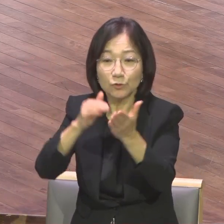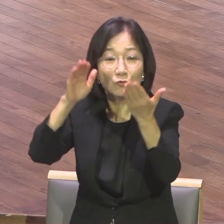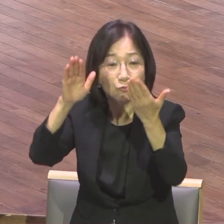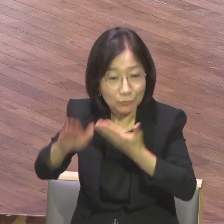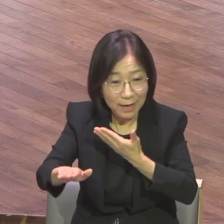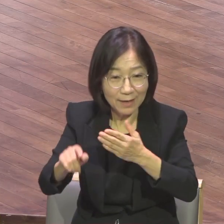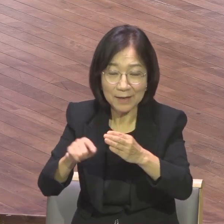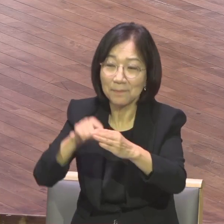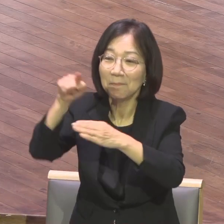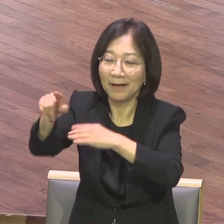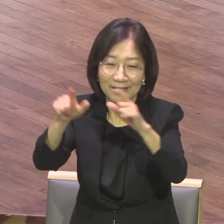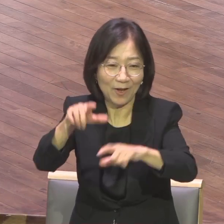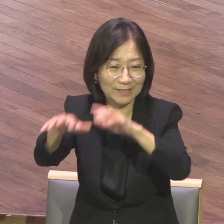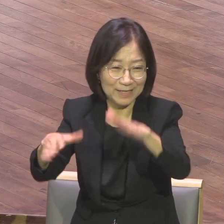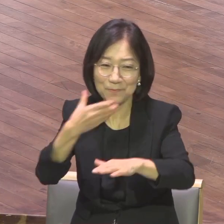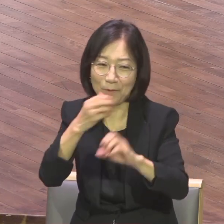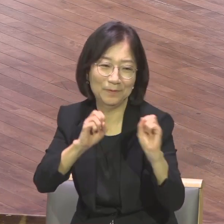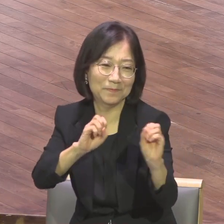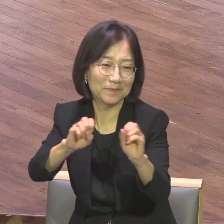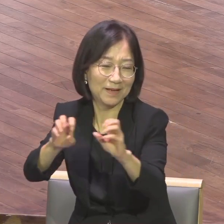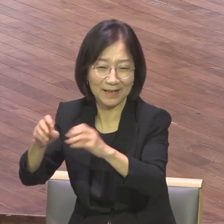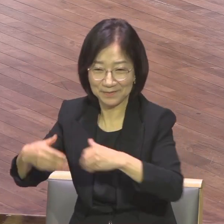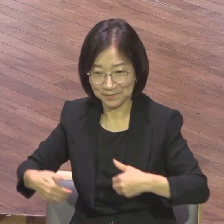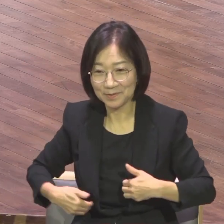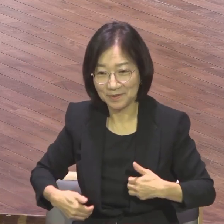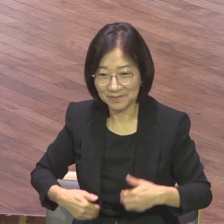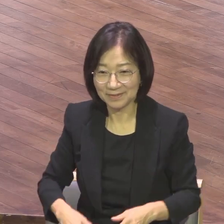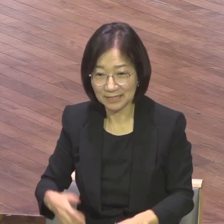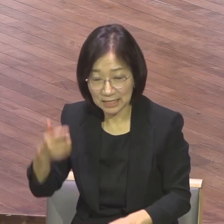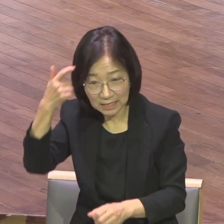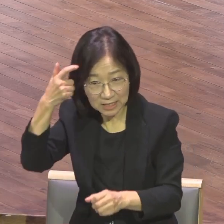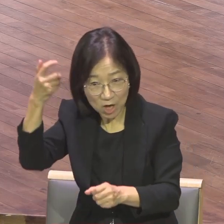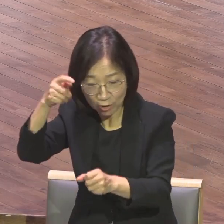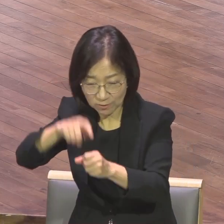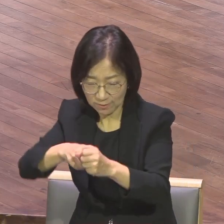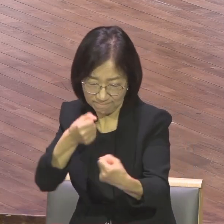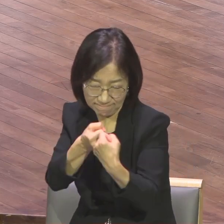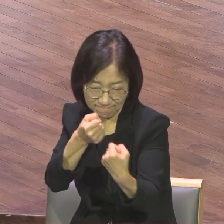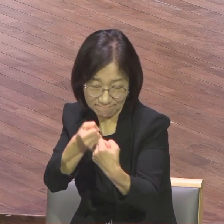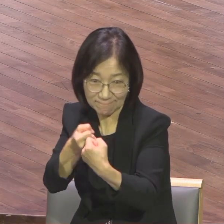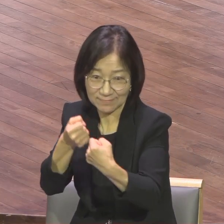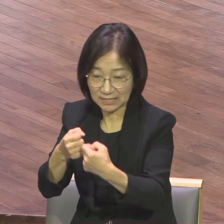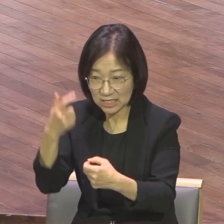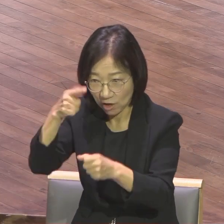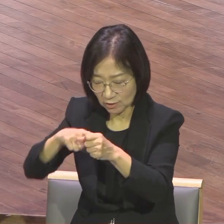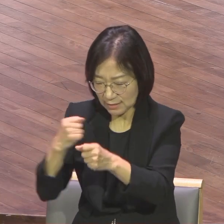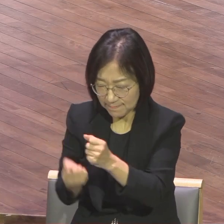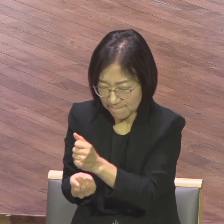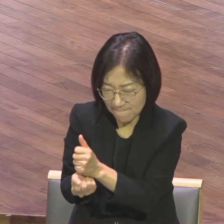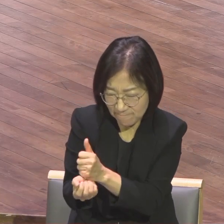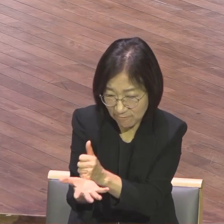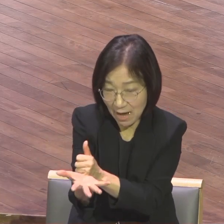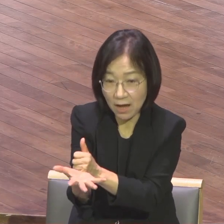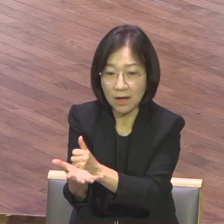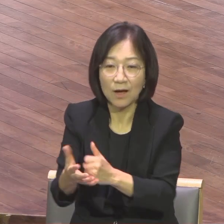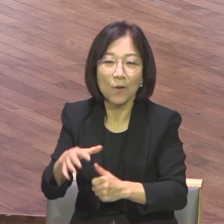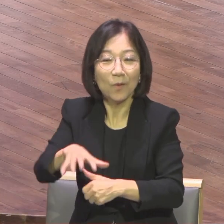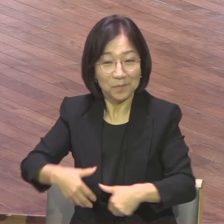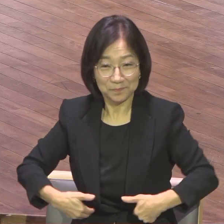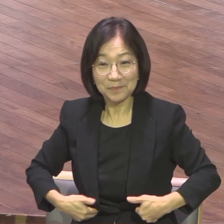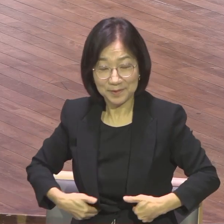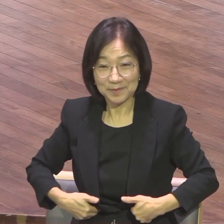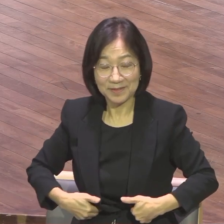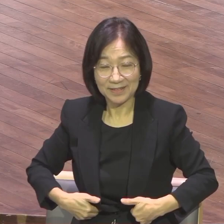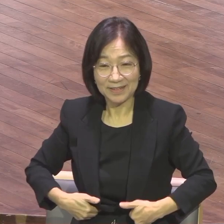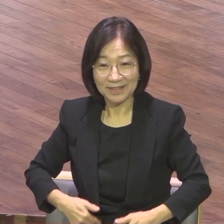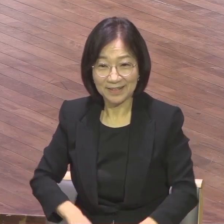여러분. 여러분이 영적 싸움하면서 영적으로 영향 입히는 현장 있냐고요. 영적 영향.